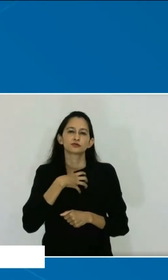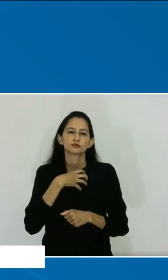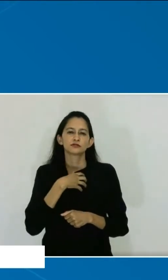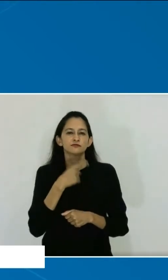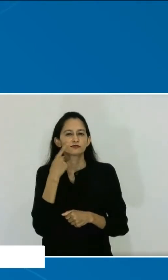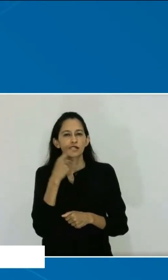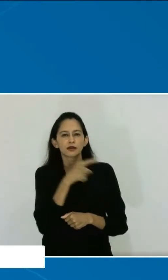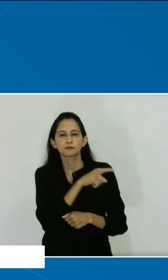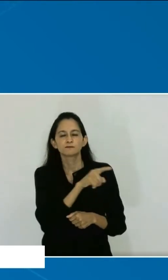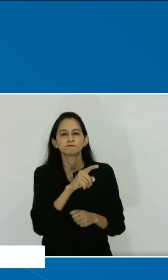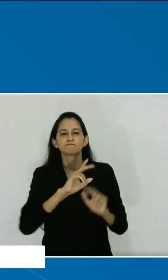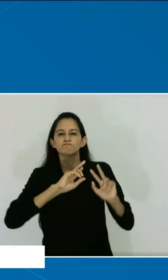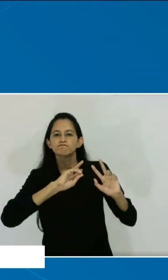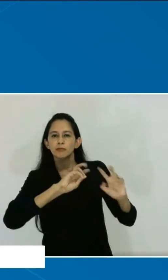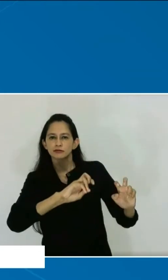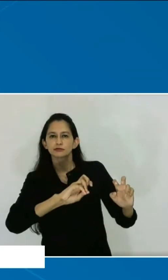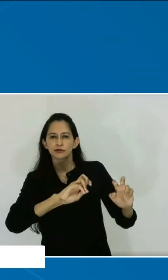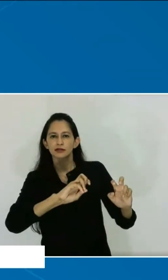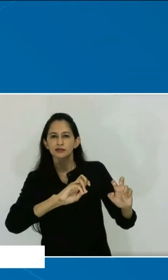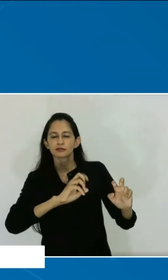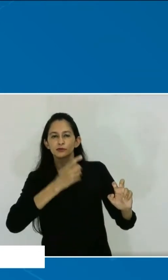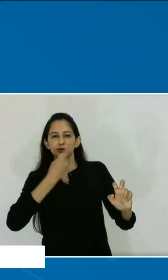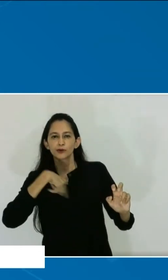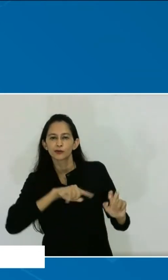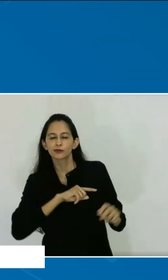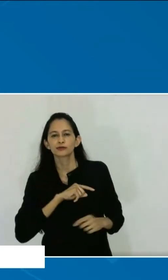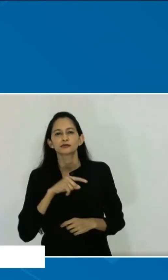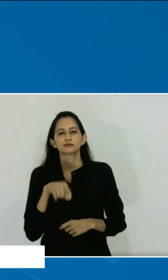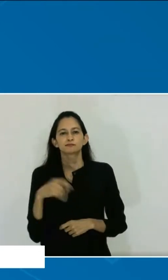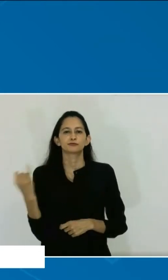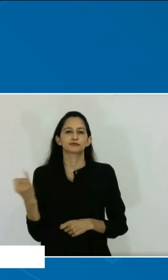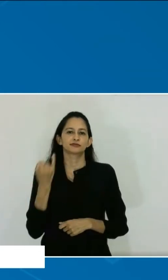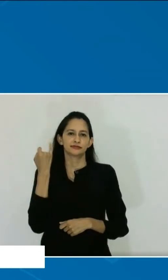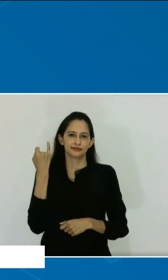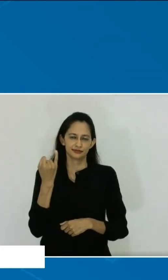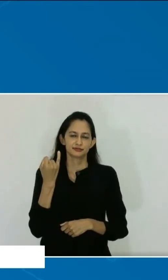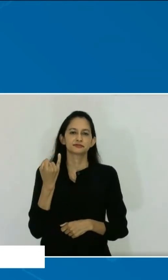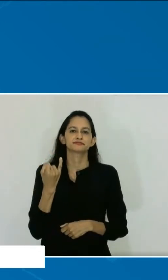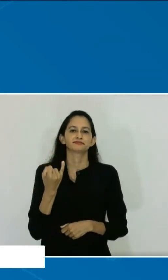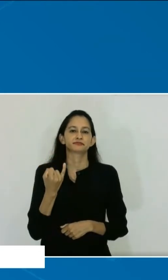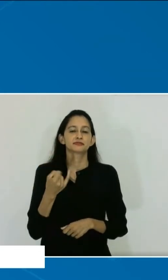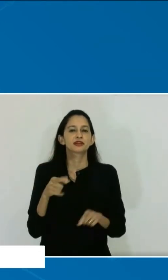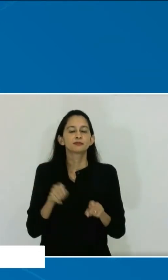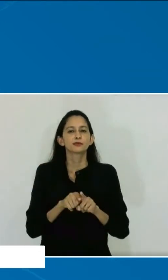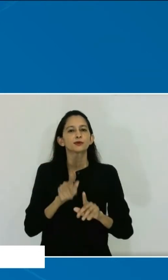pessoas, né, o reconhecimento, né, da importância